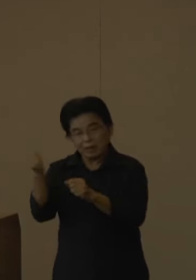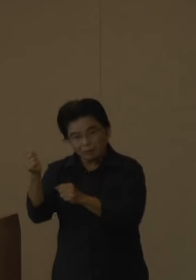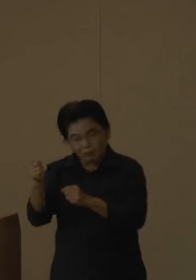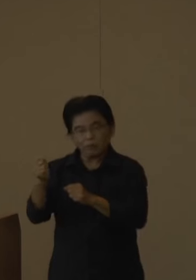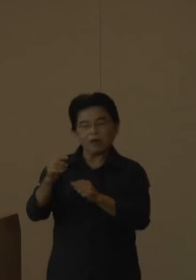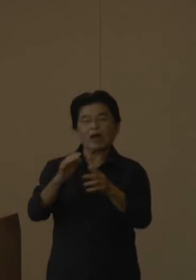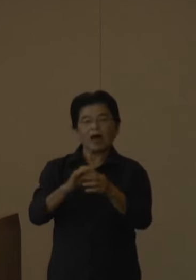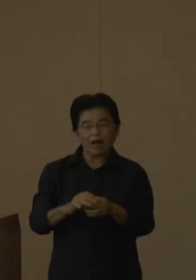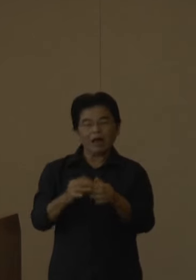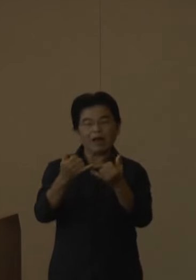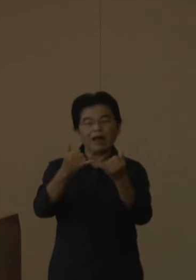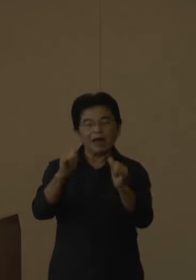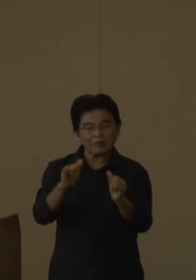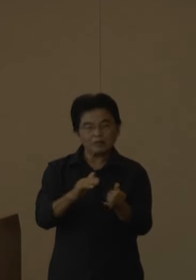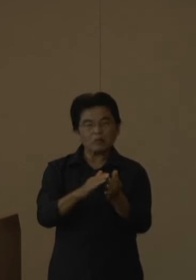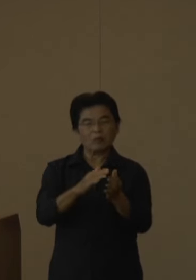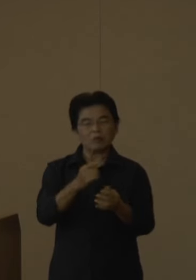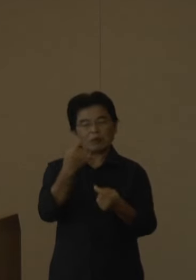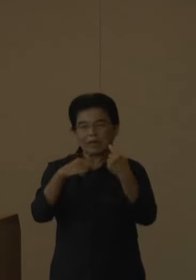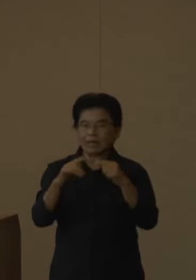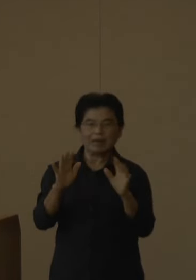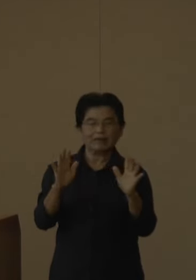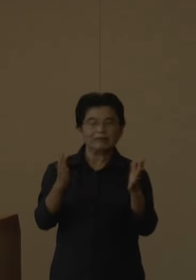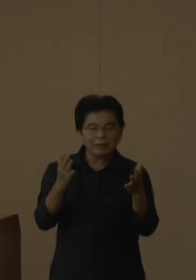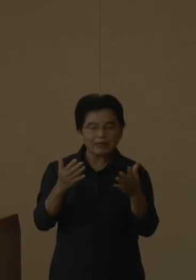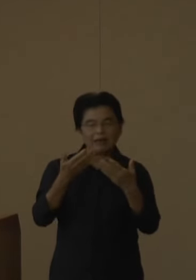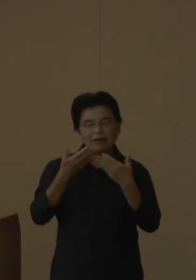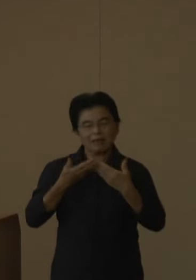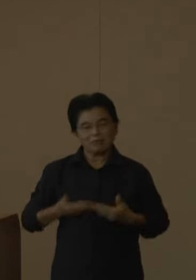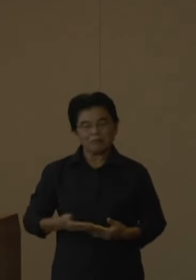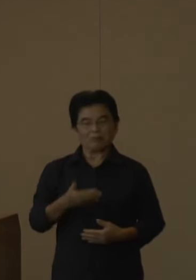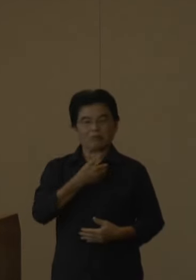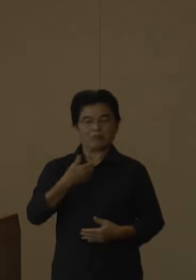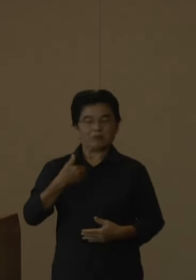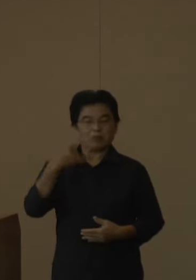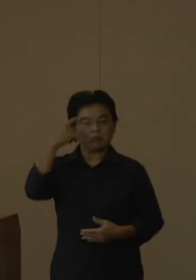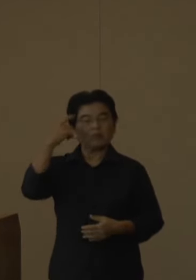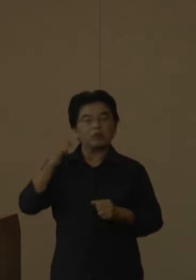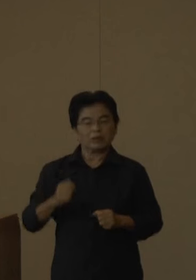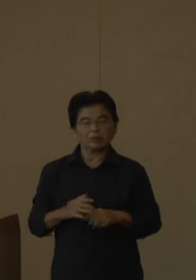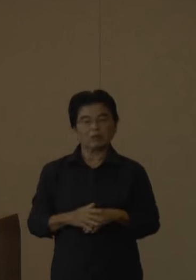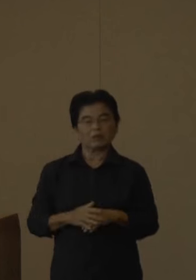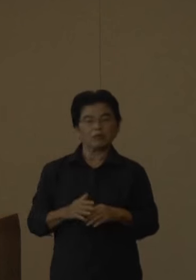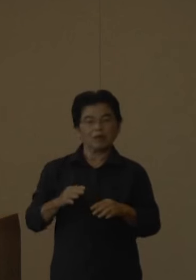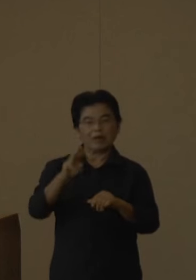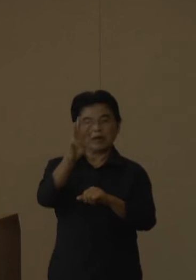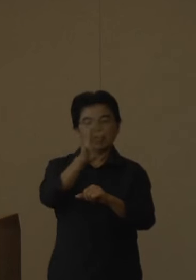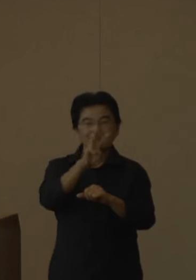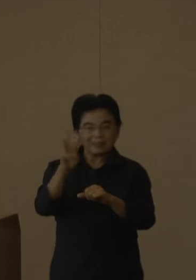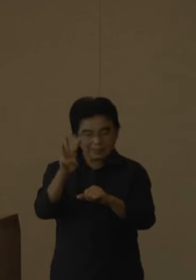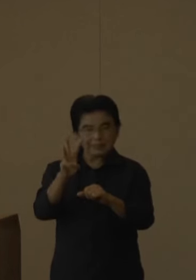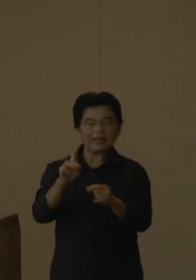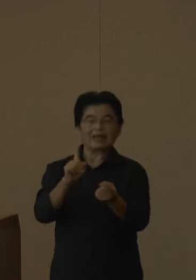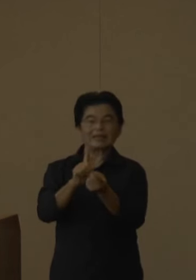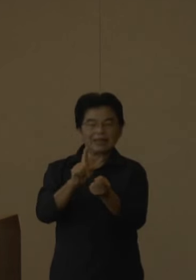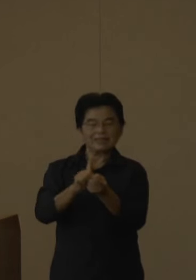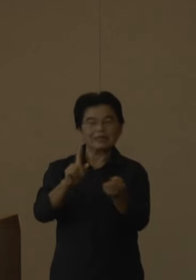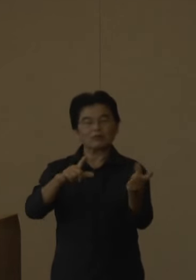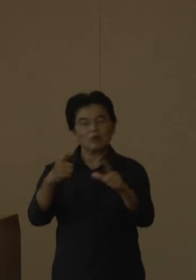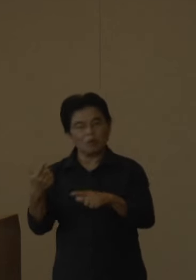人的被害がなかったことにつながったものと考えております。一方、災害対策本部の立ち上げの遅れ